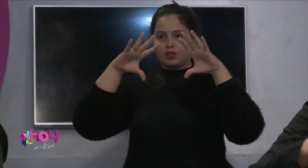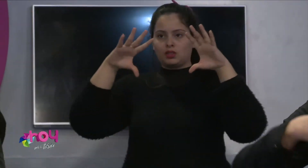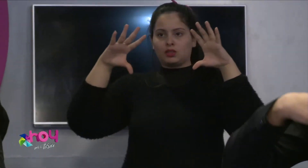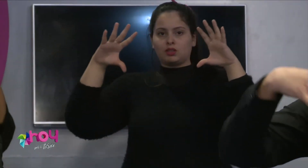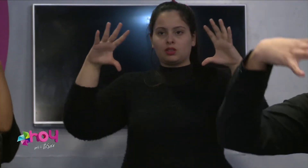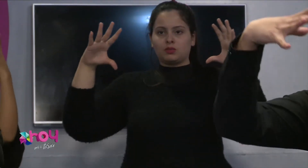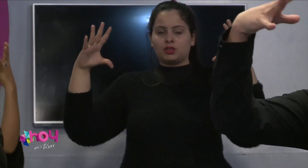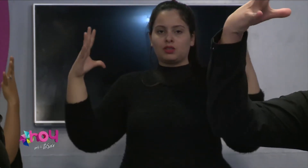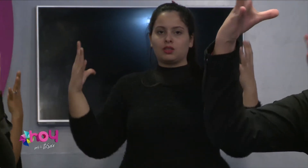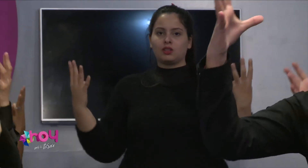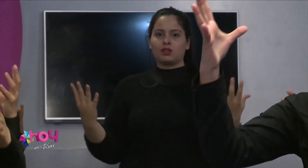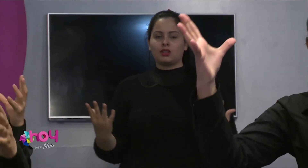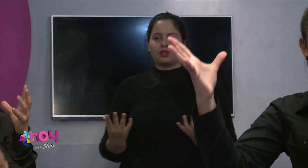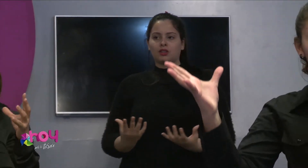vienen germinar.